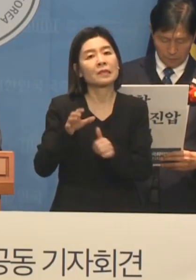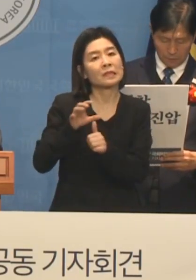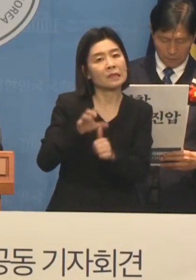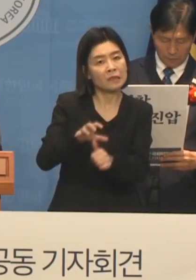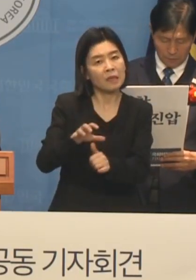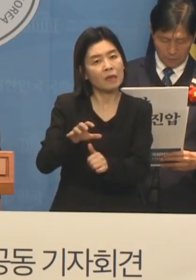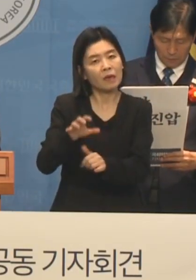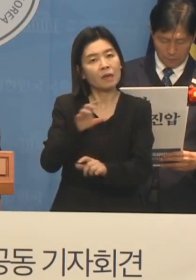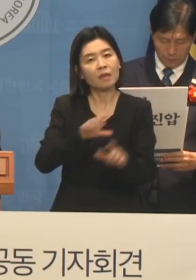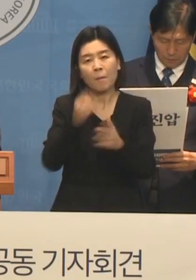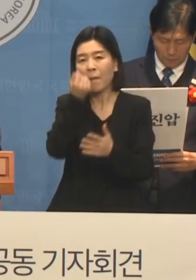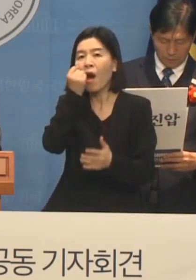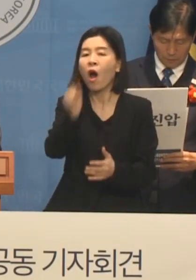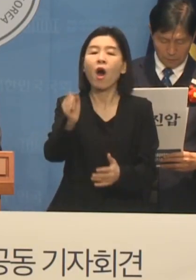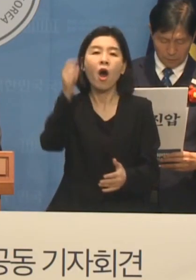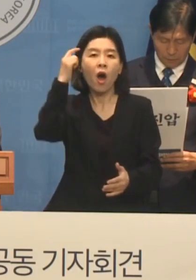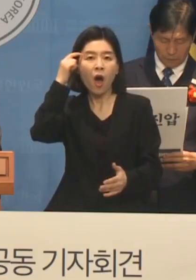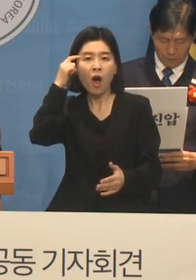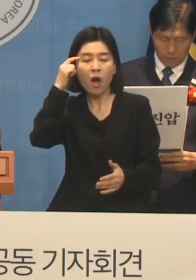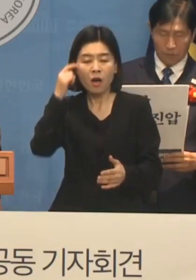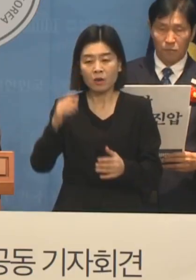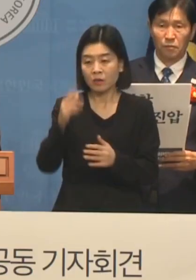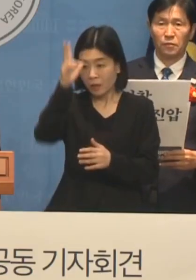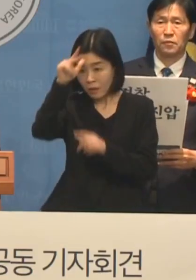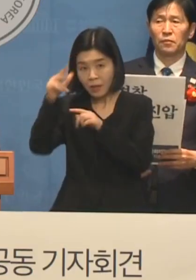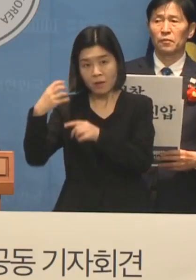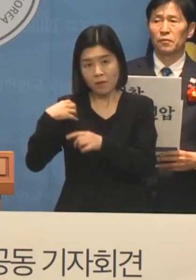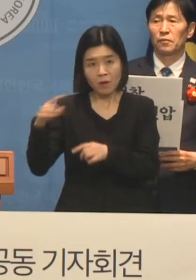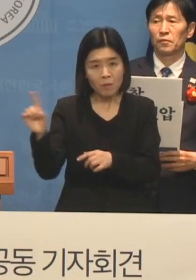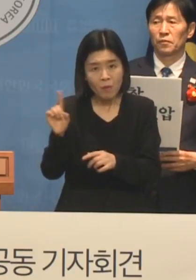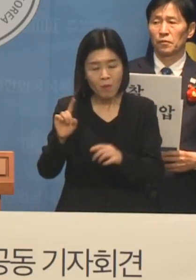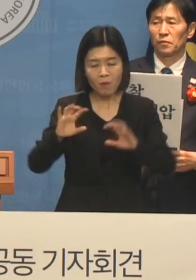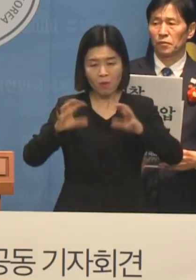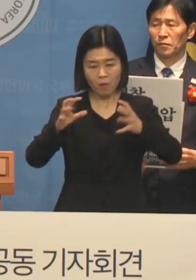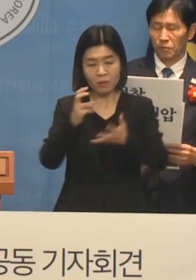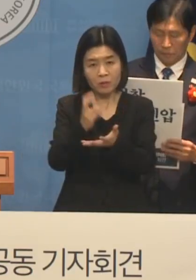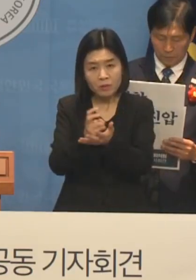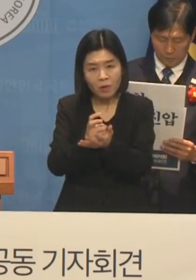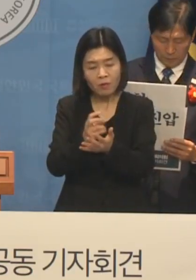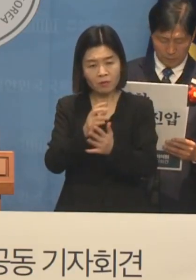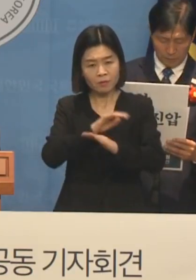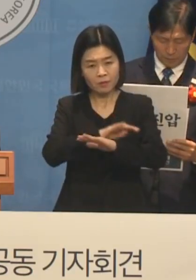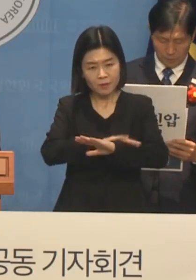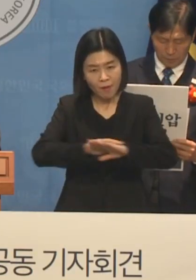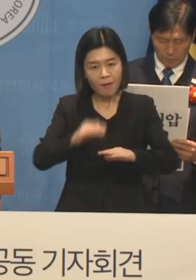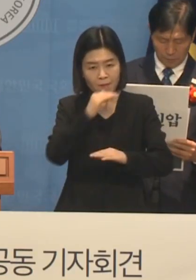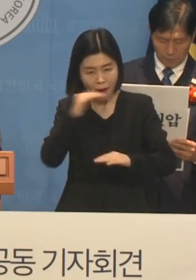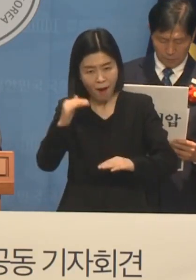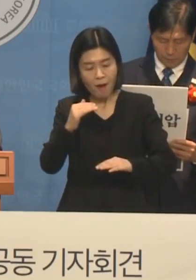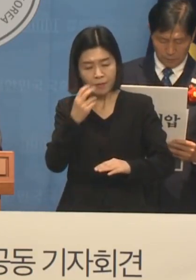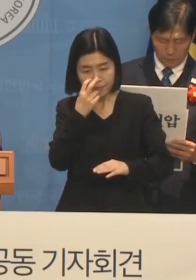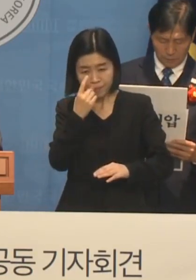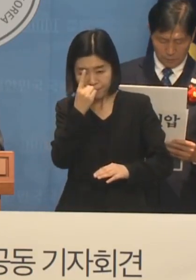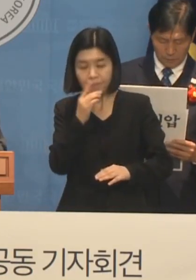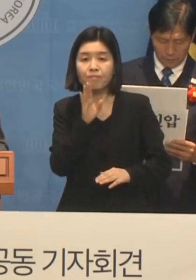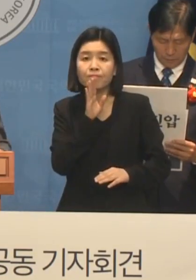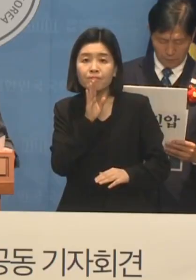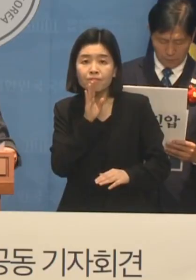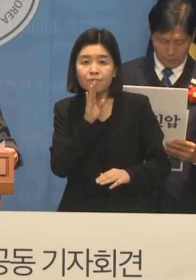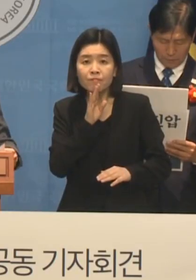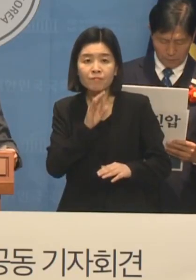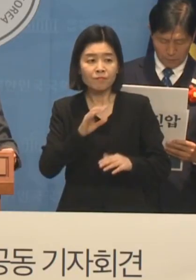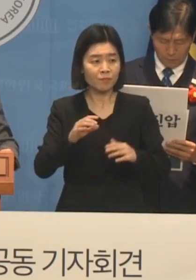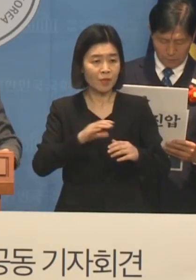사건은 경찰이 헌정 질서를 수호해야 할 본연의 역할을 저버리고 가격한 진압으로 시민의 기본권을 침해한